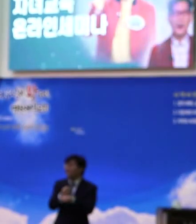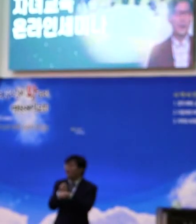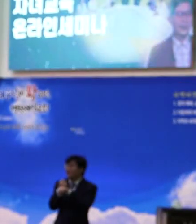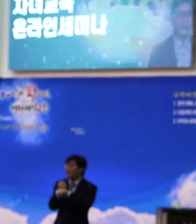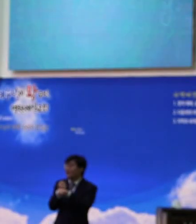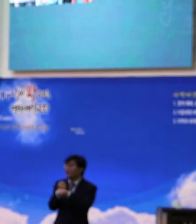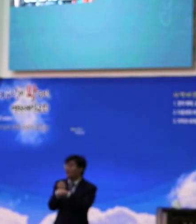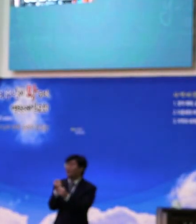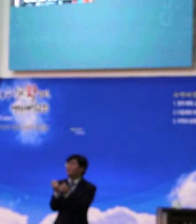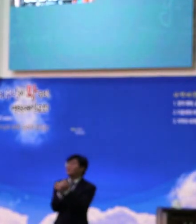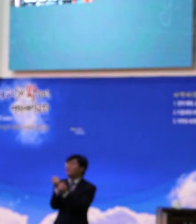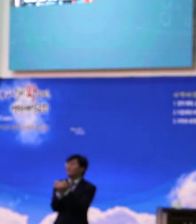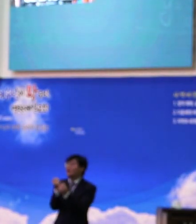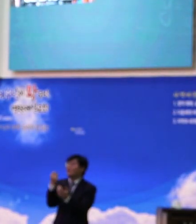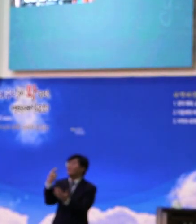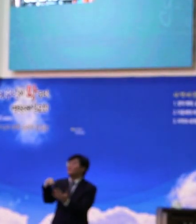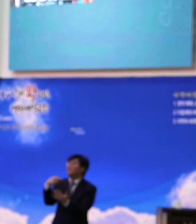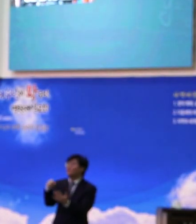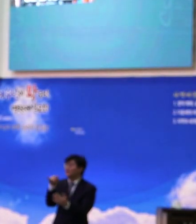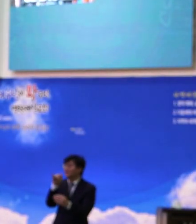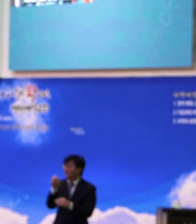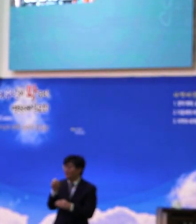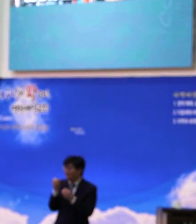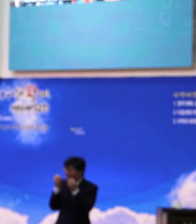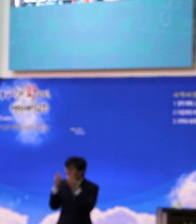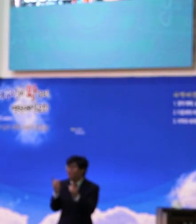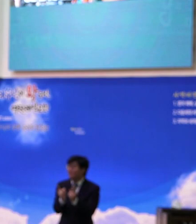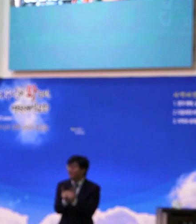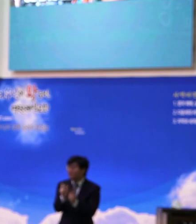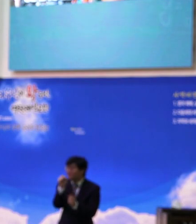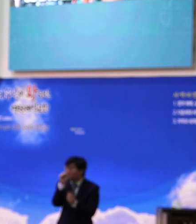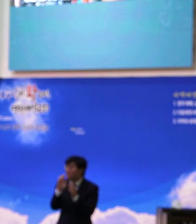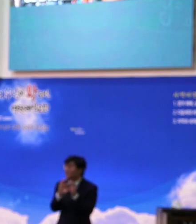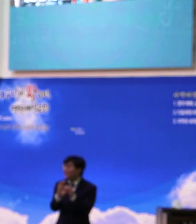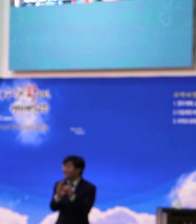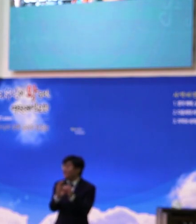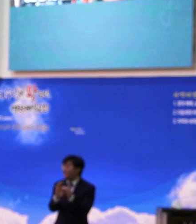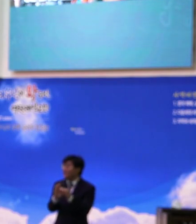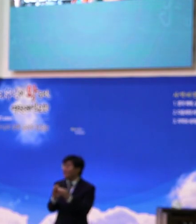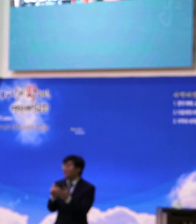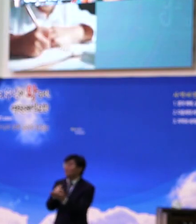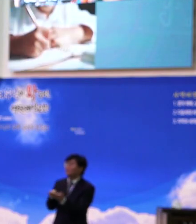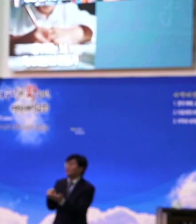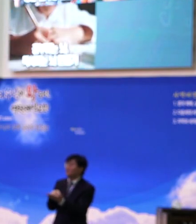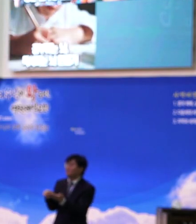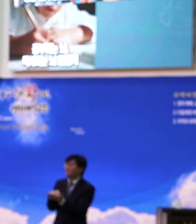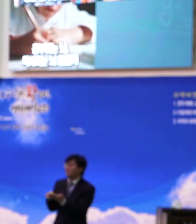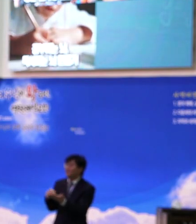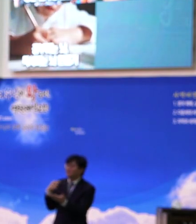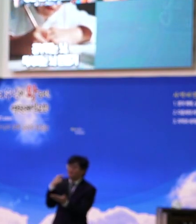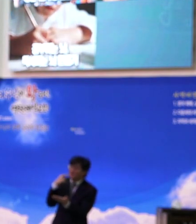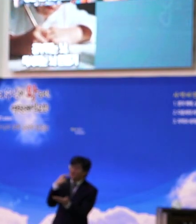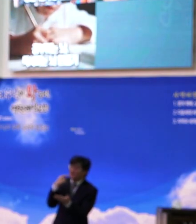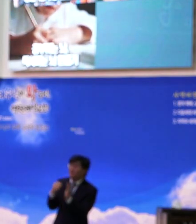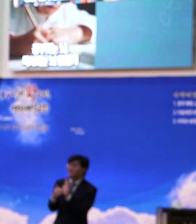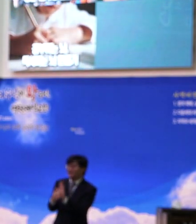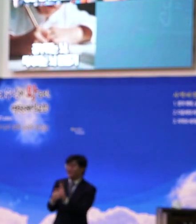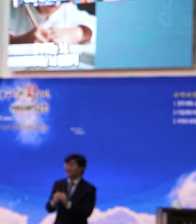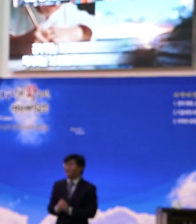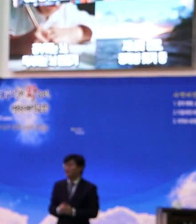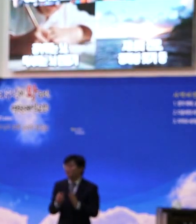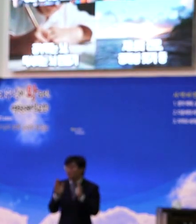열립니다. 새로운 만남, 좋은 관계성 만들기, 휴대폰, 게임 중독 극복하기, 공부하는 뇌, 독서하는 뇌